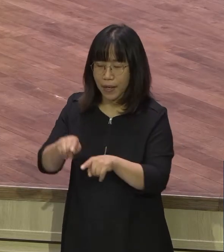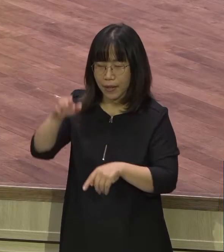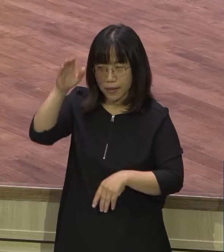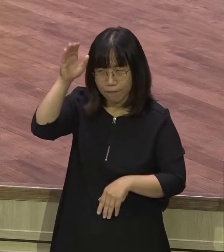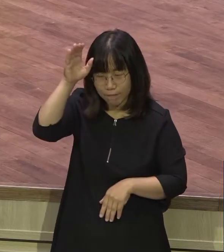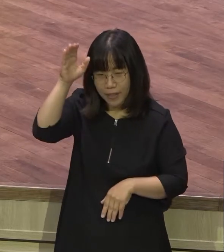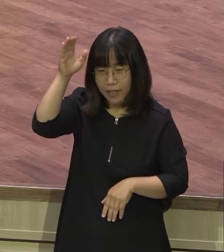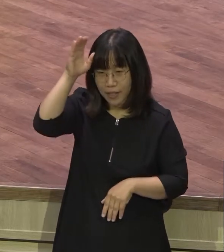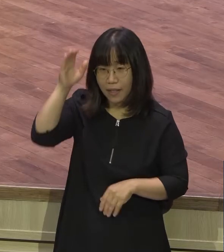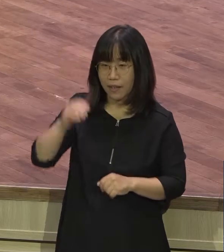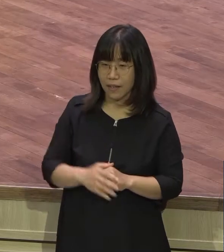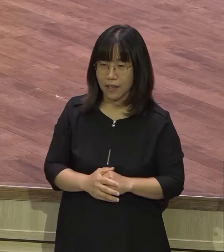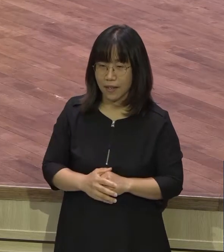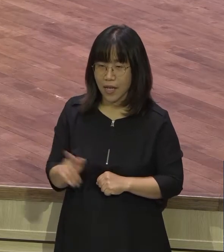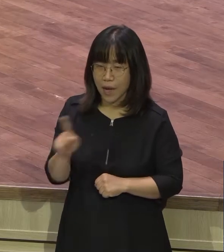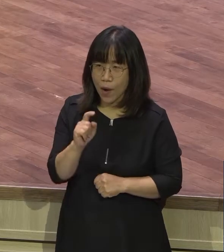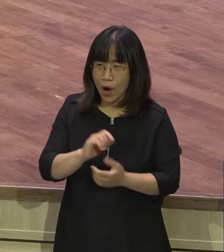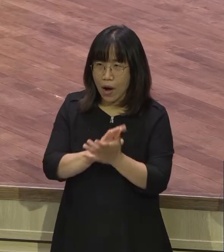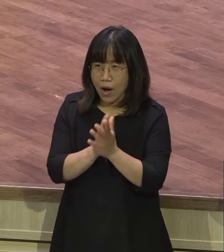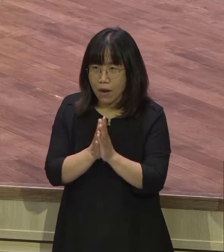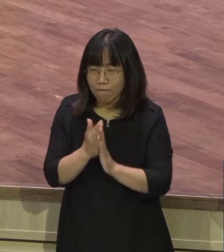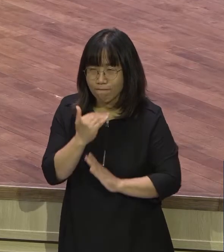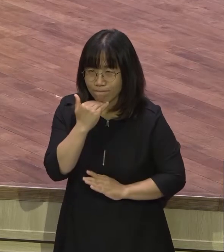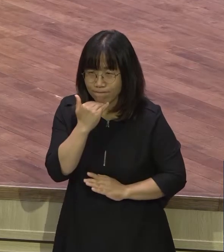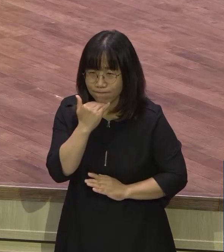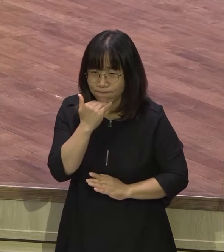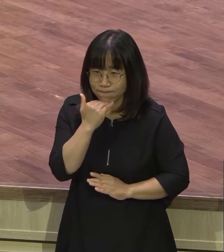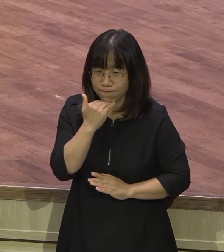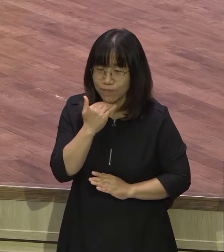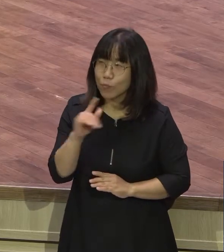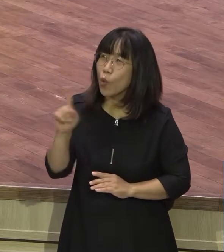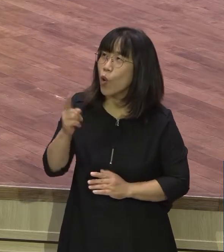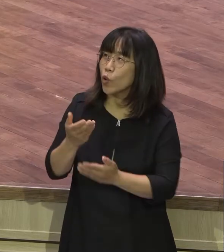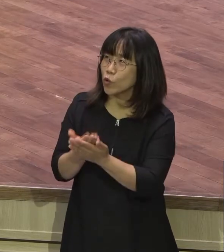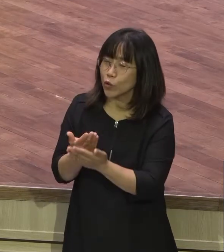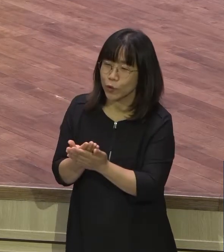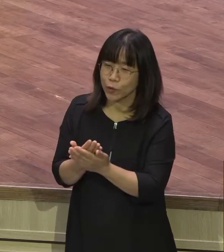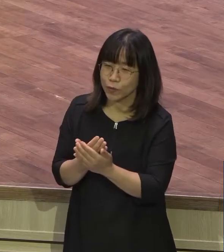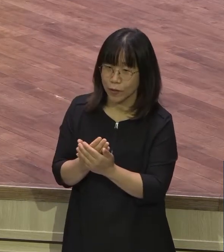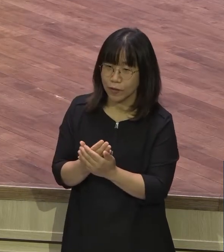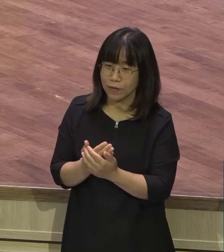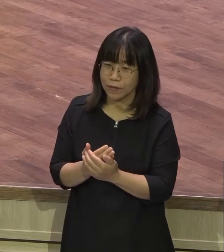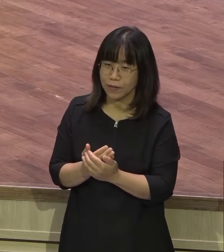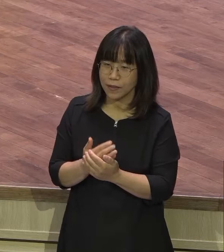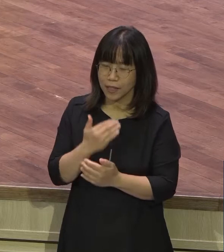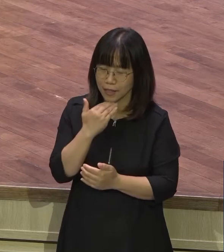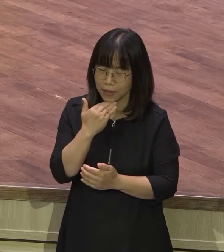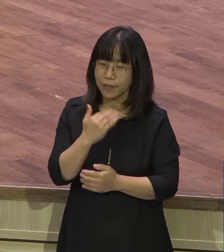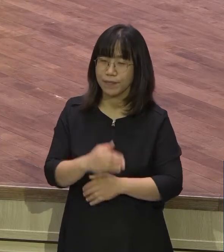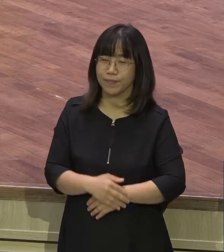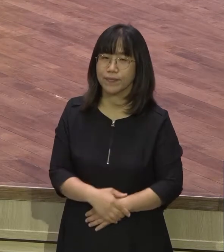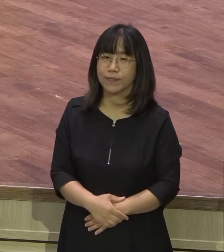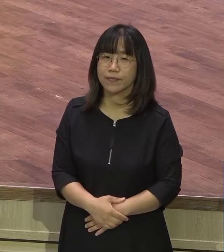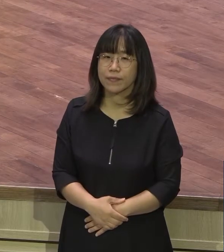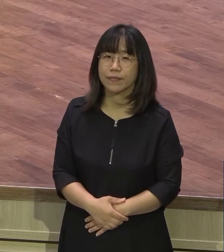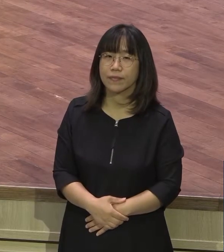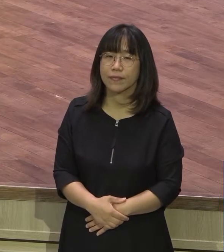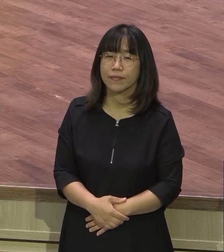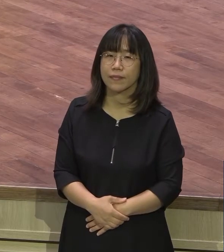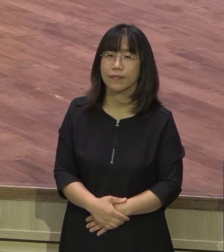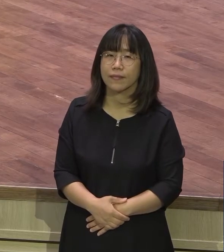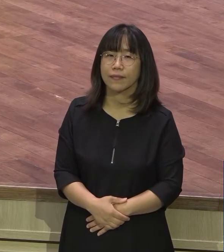오늘 또 무슨 응답을 오늘 또 하나님께 주실 기대 속에서 그렇게 사는 매일매일 거의